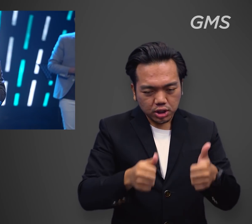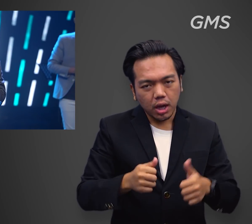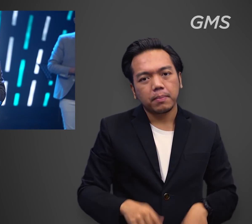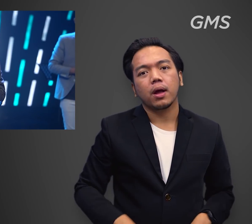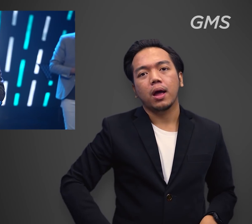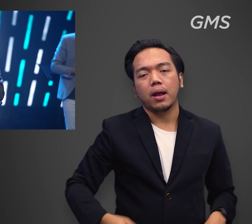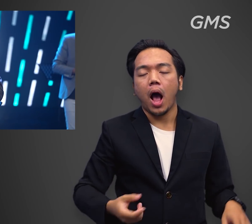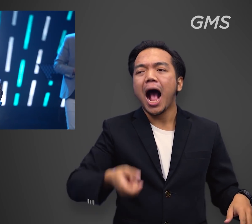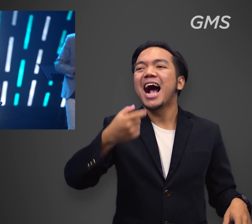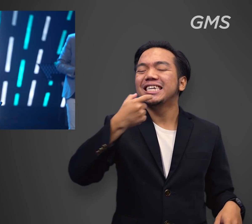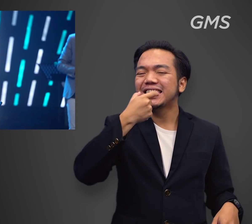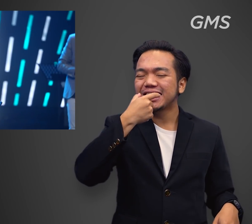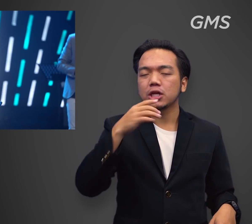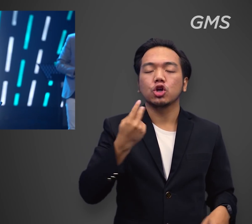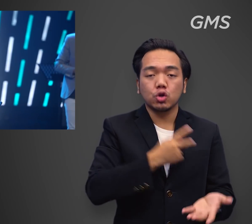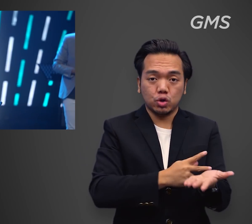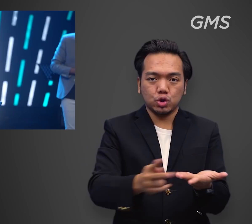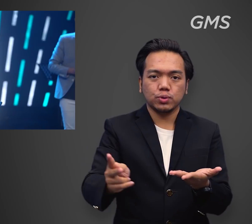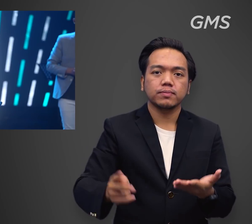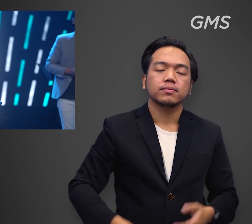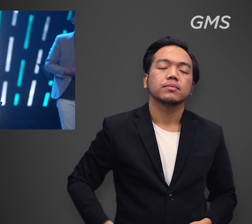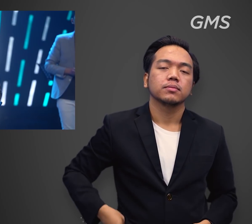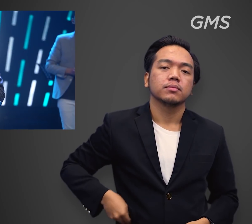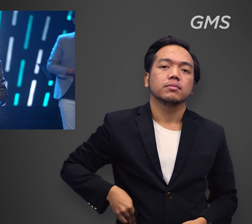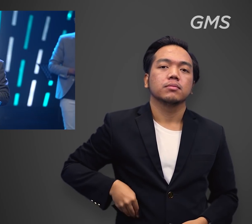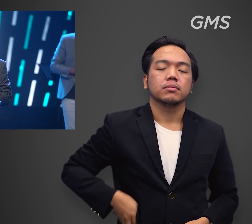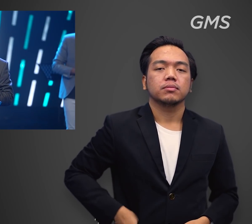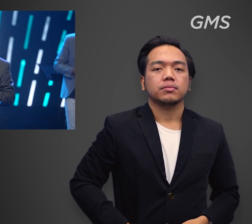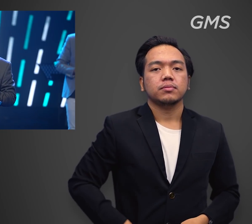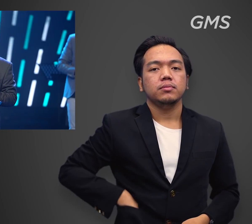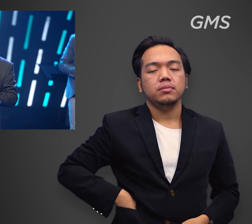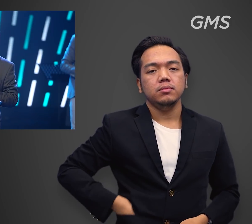yang dibutuhkan. Haleluya.